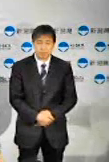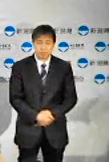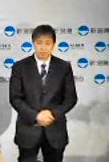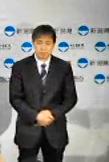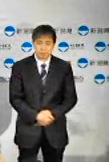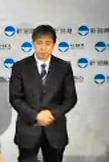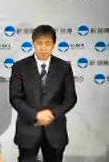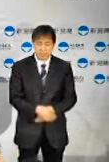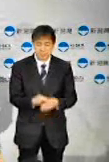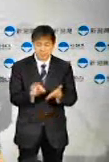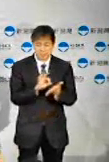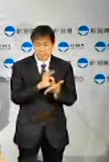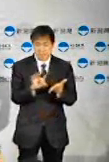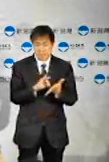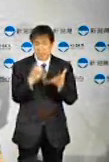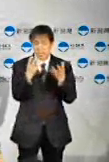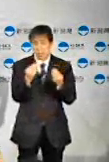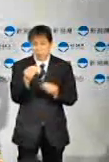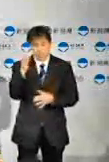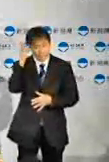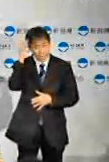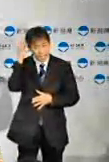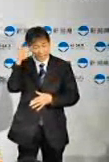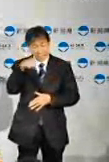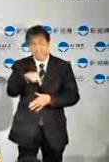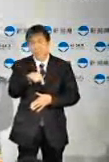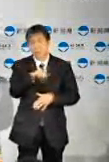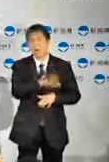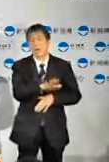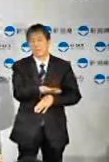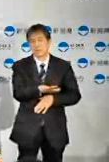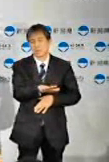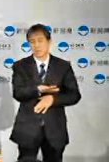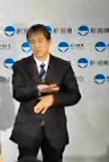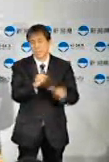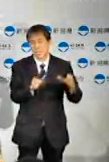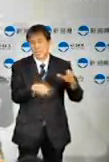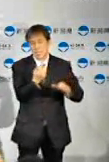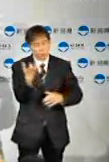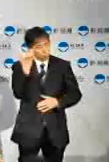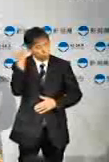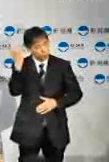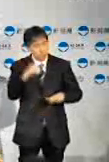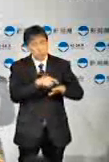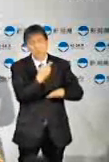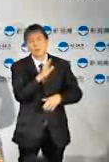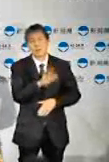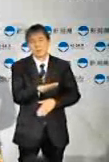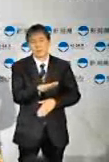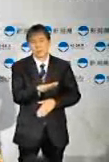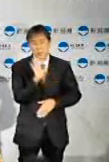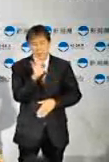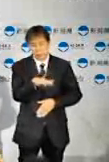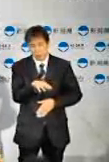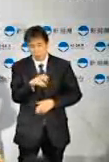使用済みの燃料もある中で事故の可能性はあるんで、どうであれこれから稼働がどうであれ